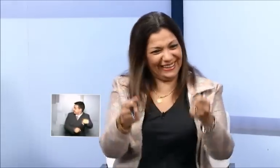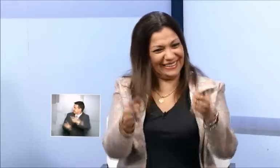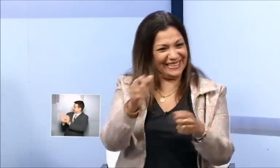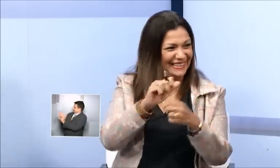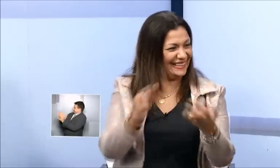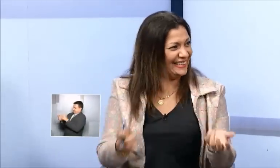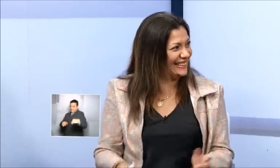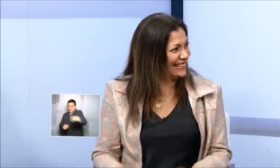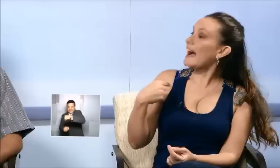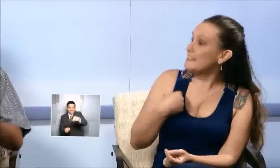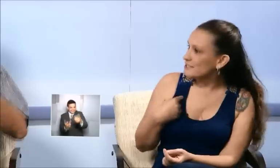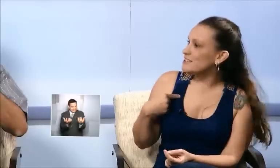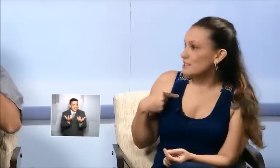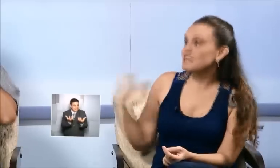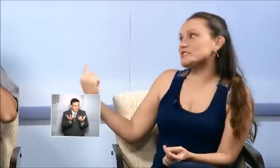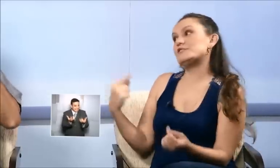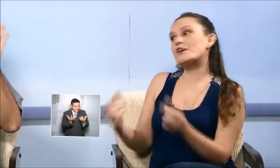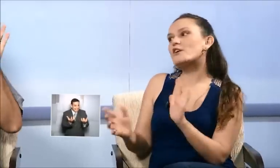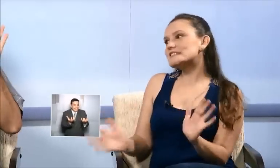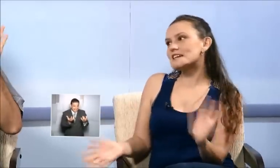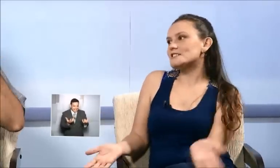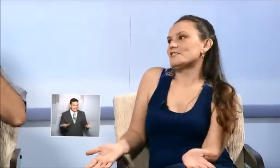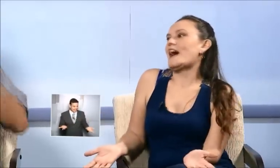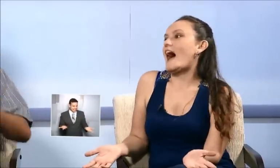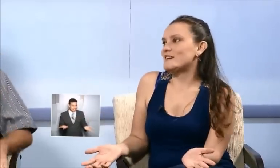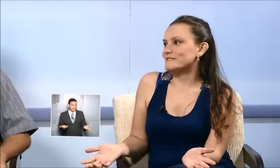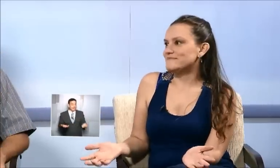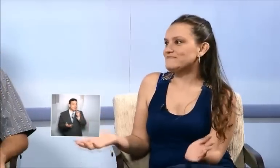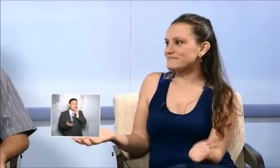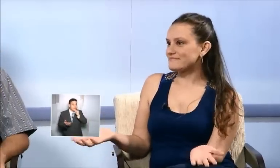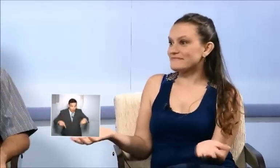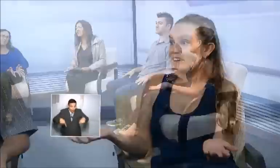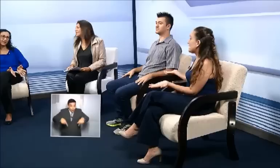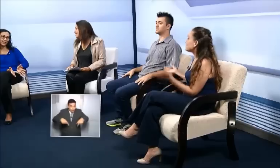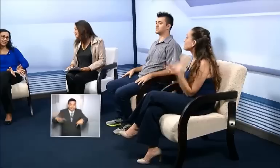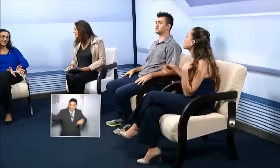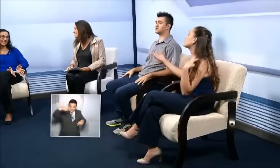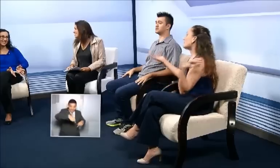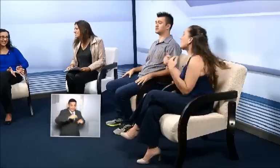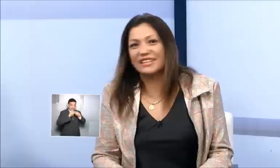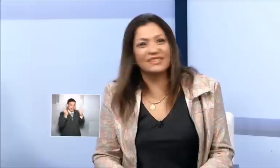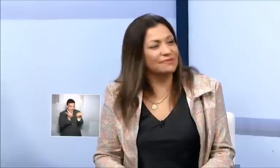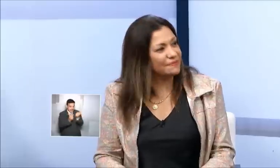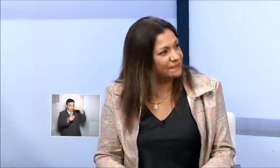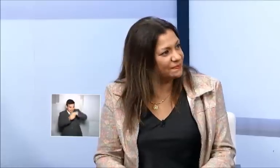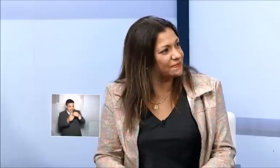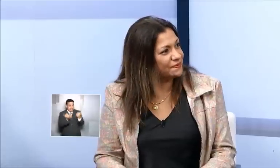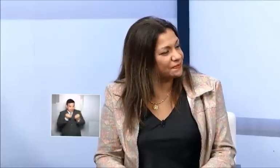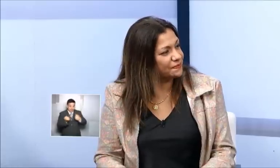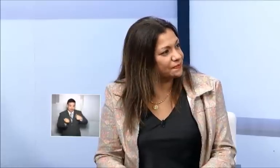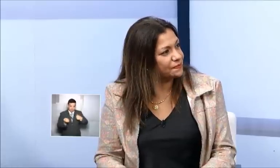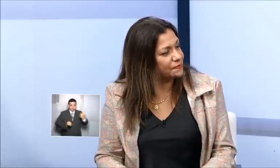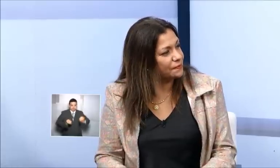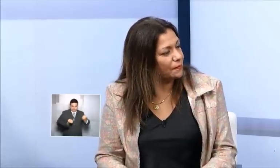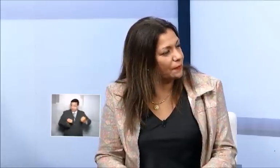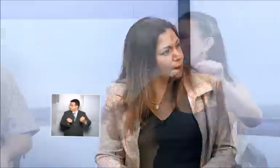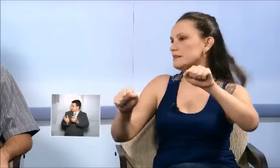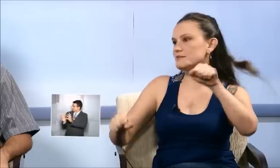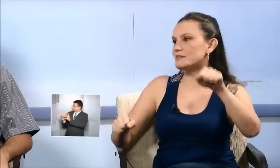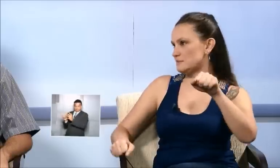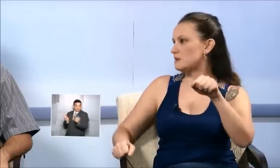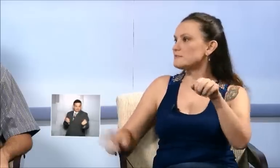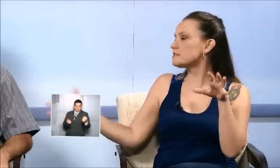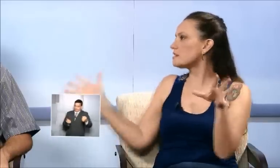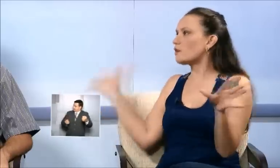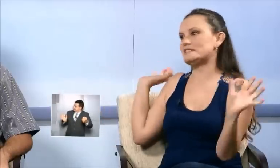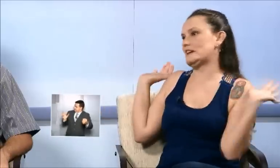Não dá. A gente veio pra cá, eu dirigindo, a gente veio conversando no carro. Mas aí você estava dirigindo. Eu tava dirigindo, mas mesmo assim, eu preciso usar minhas